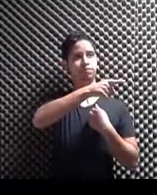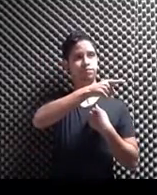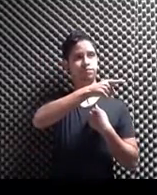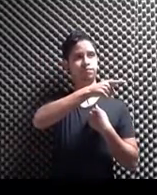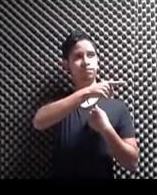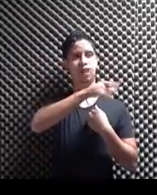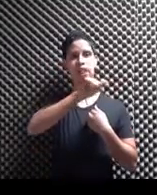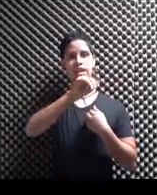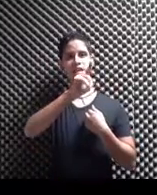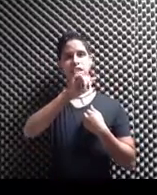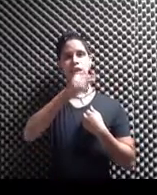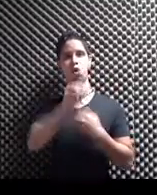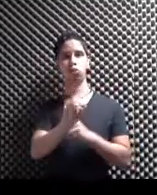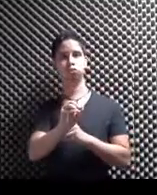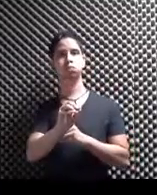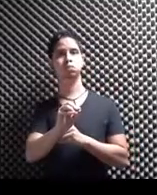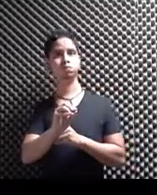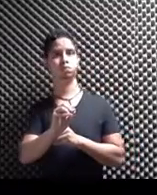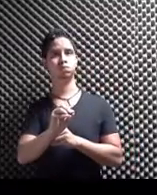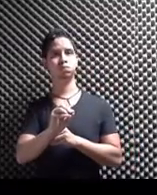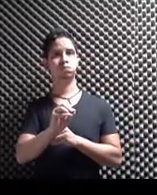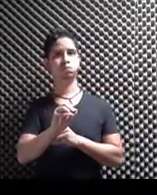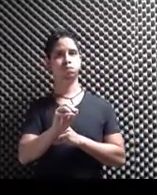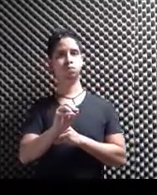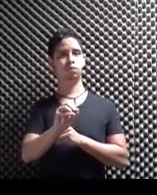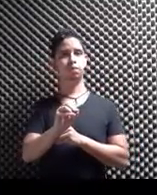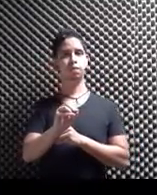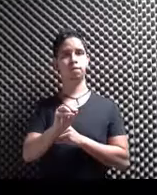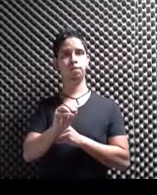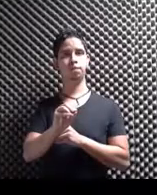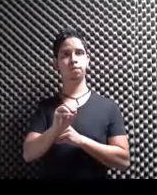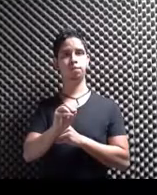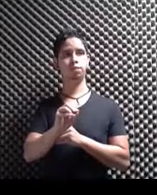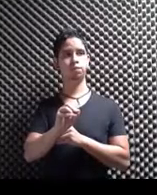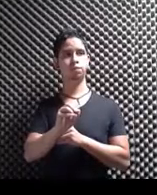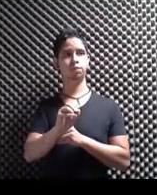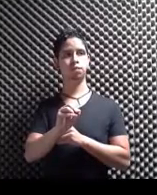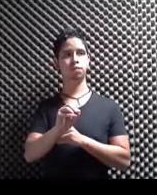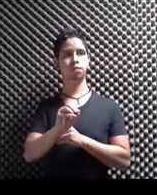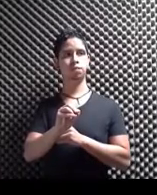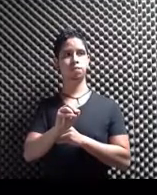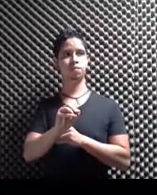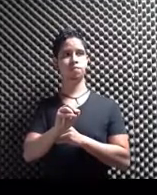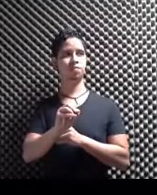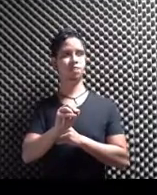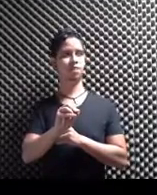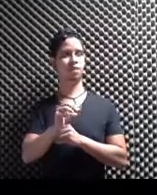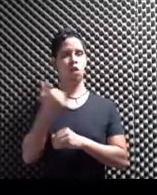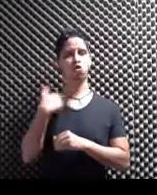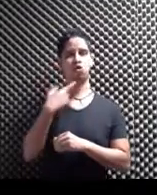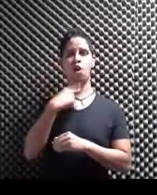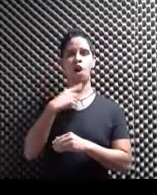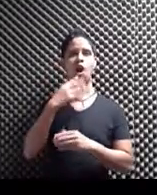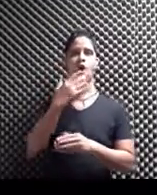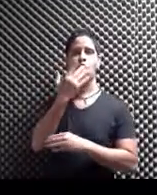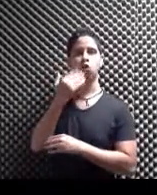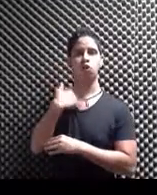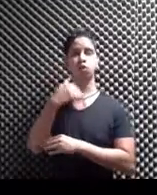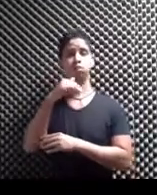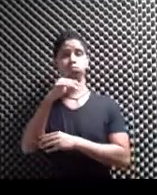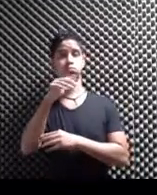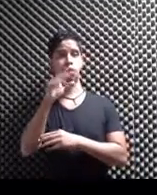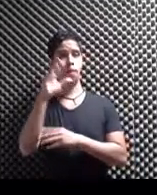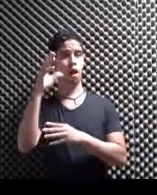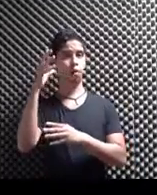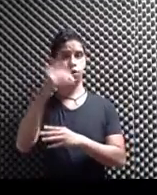índigo Mira Yo tengo el aura Ok Y es el color idóneo para